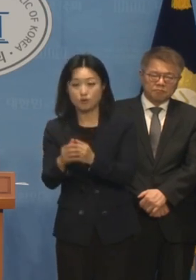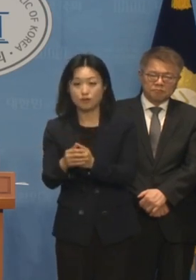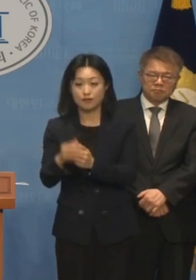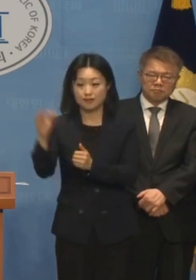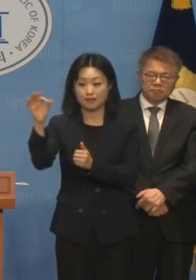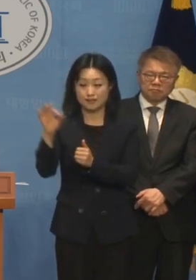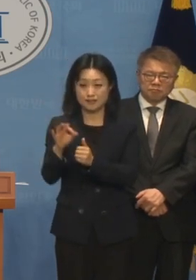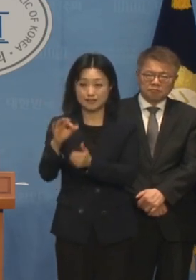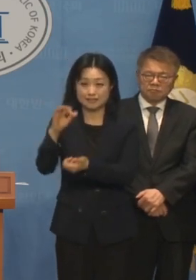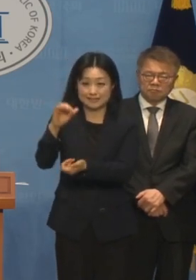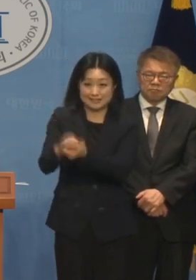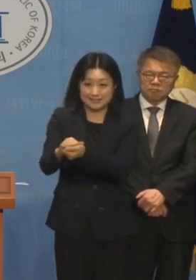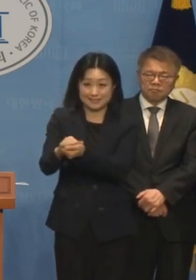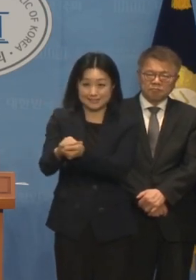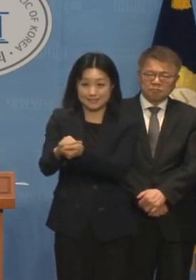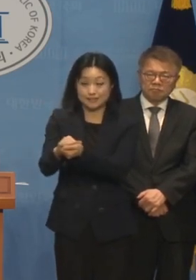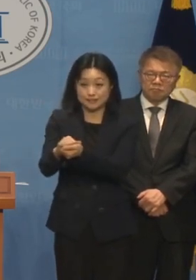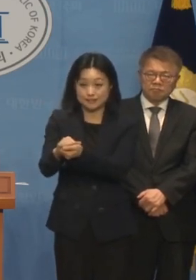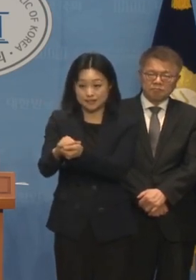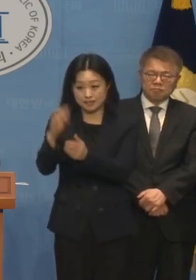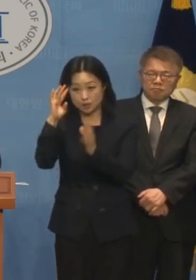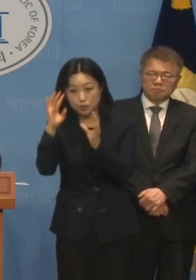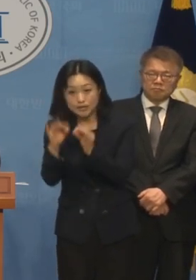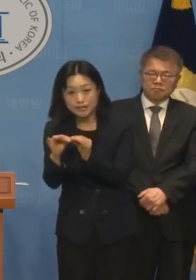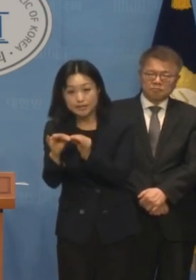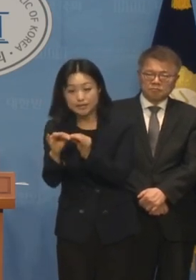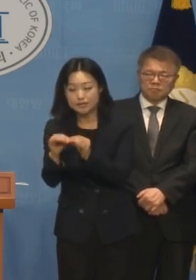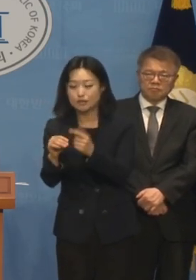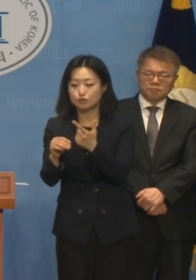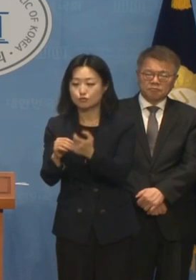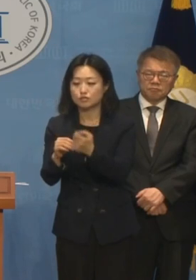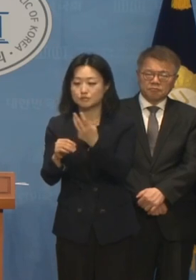급여를 동결한다는 데 동의한다가